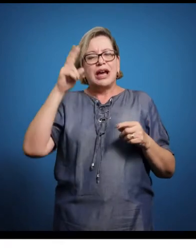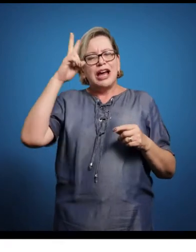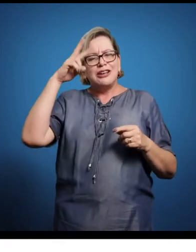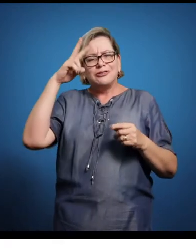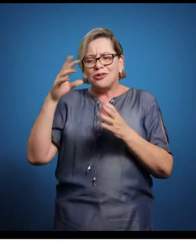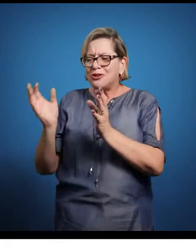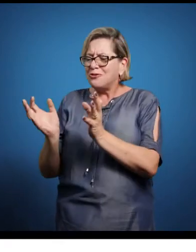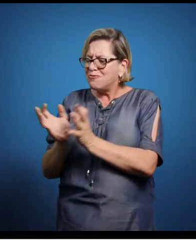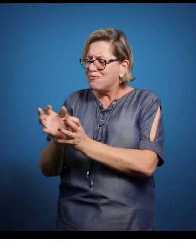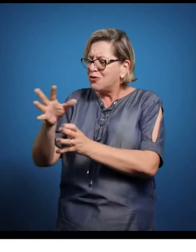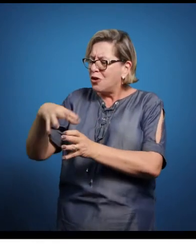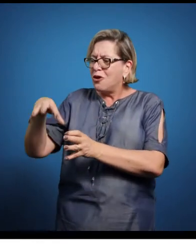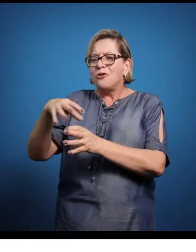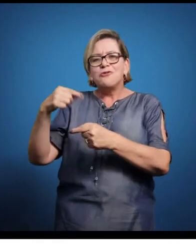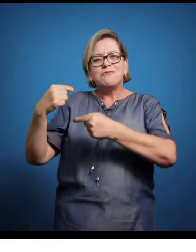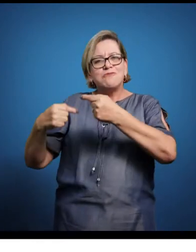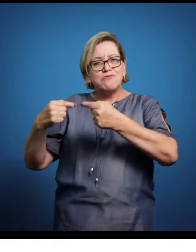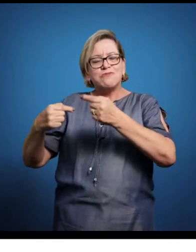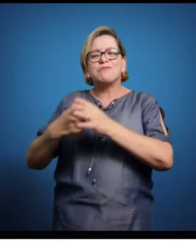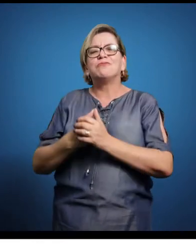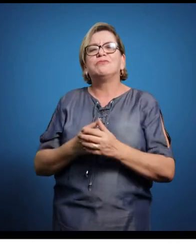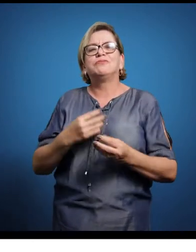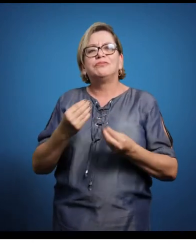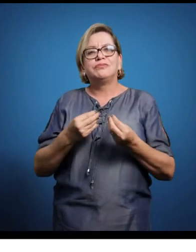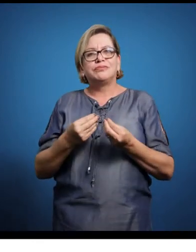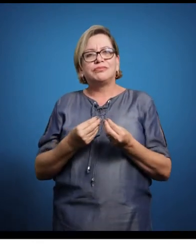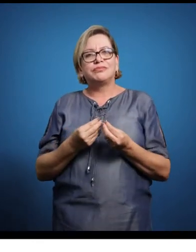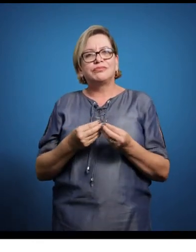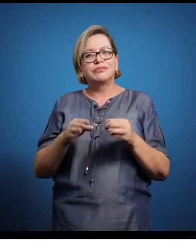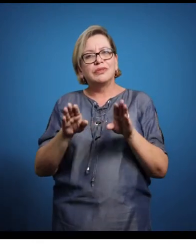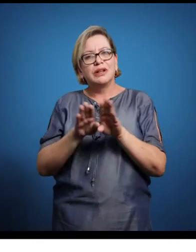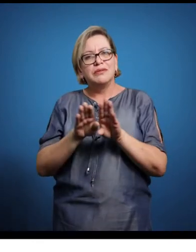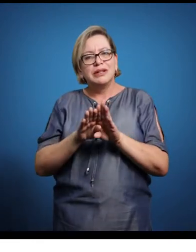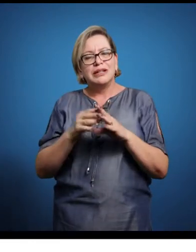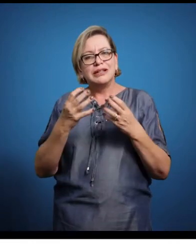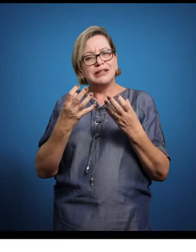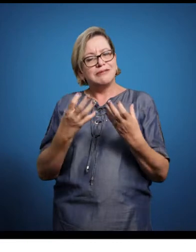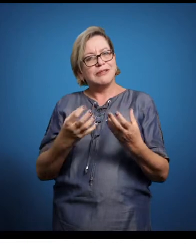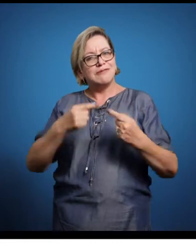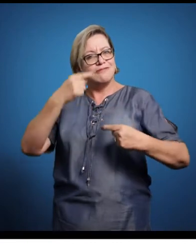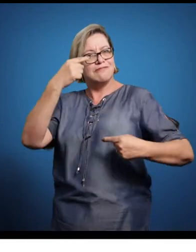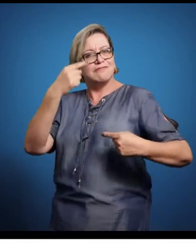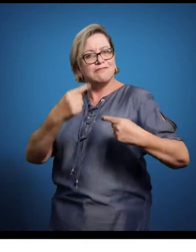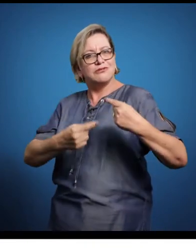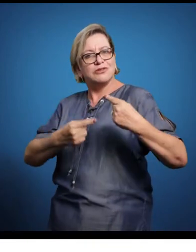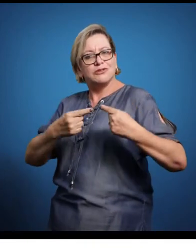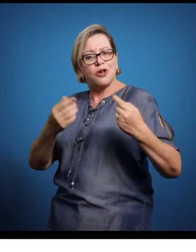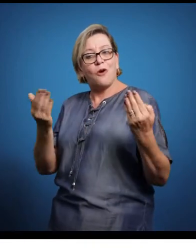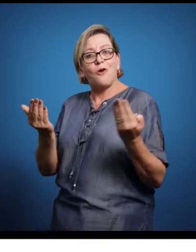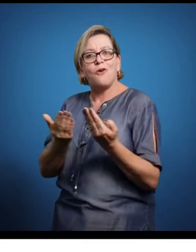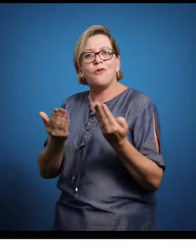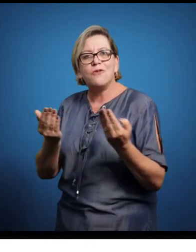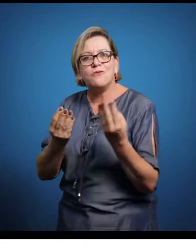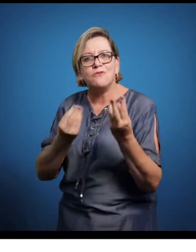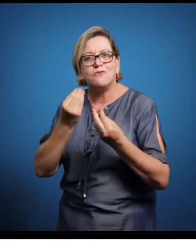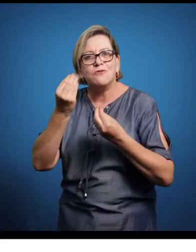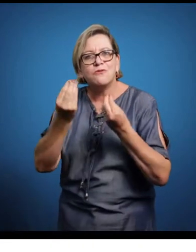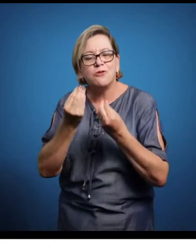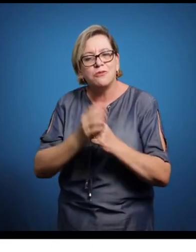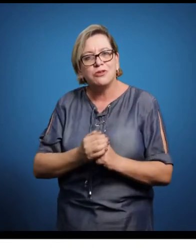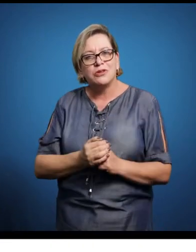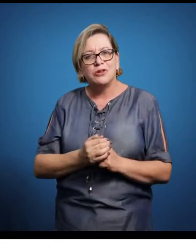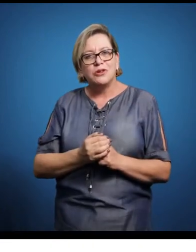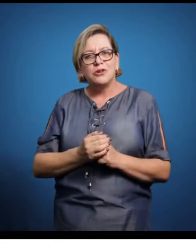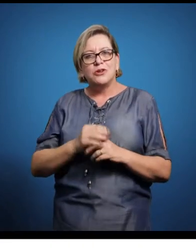a ação dos partidos políticos é eu quero trazer a discussão para o tempo presente é é um dos grupos